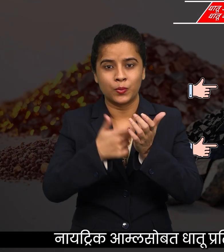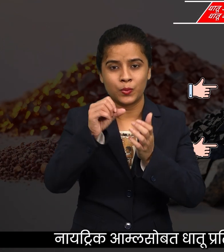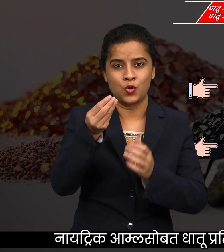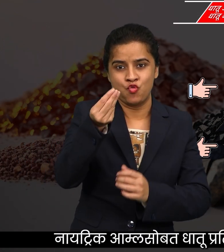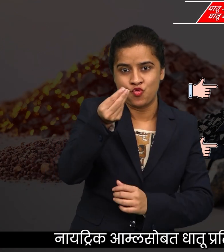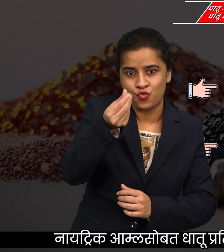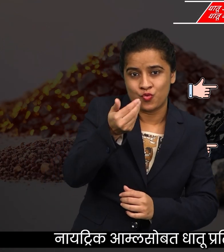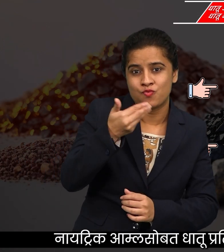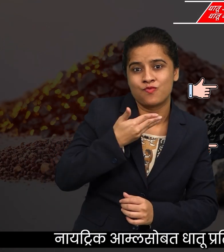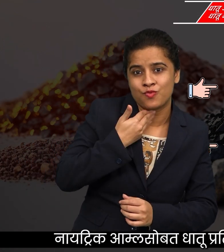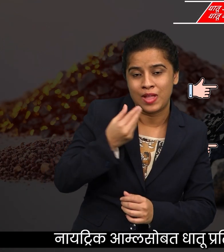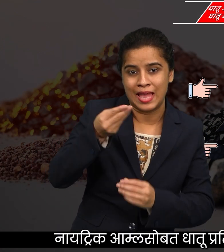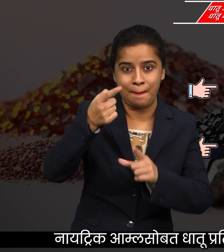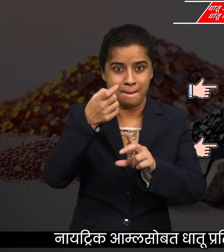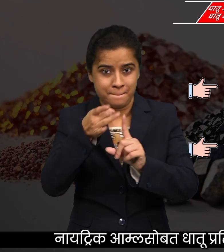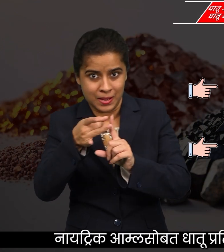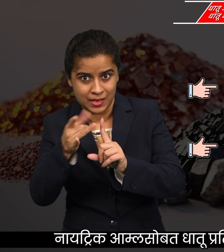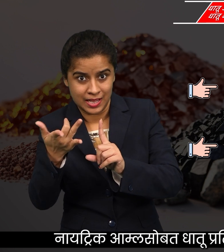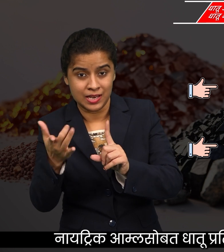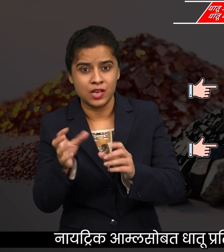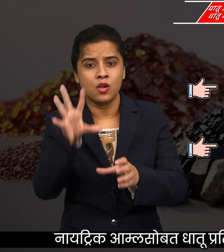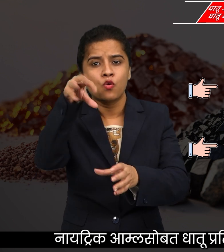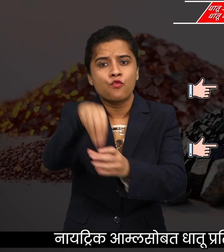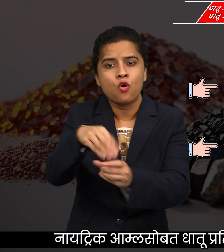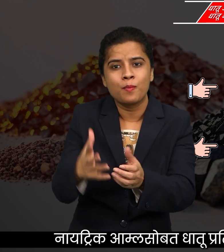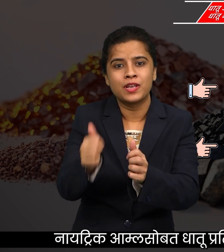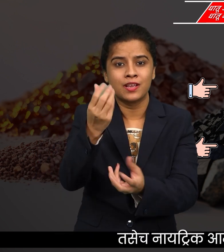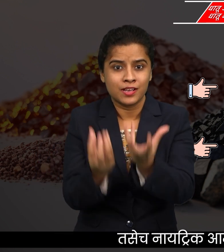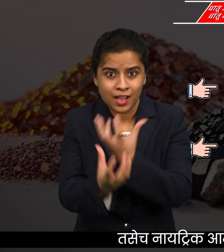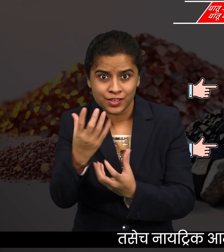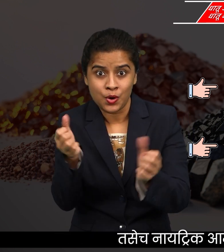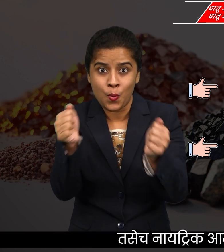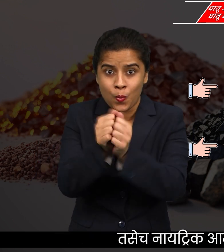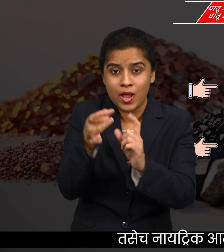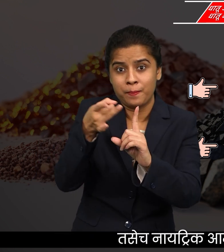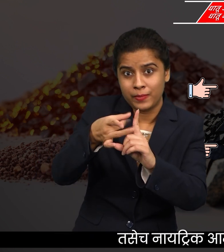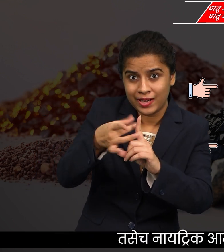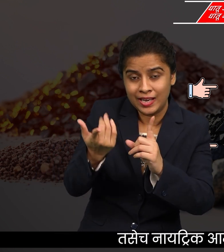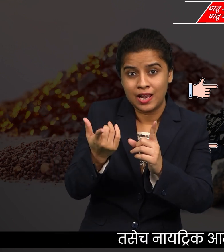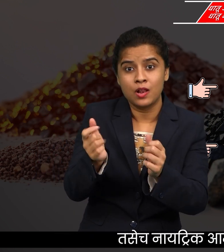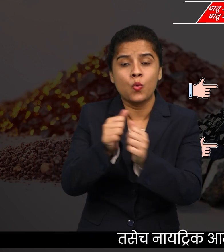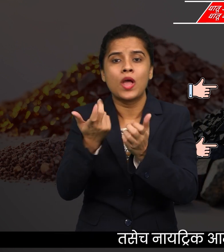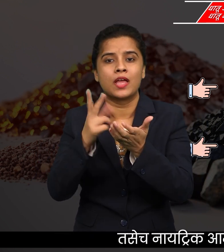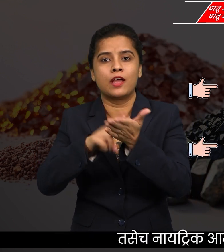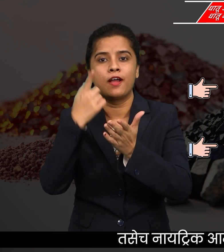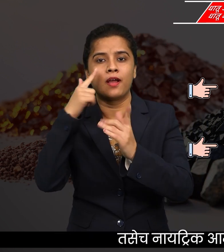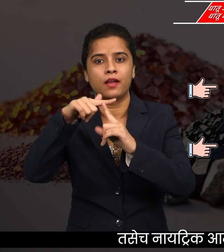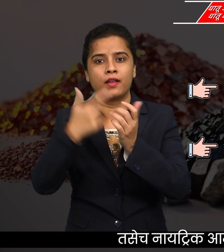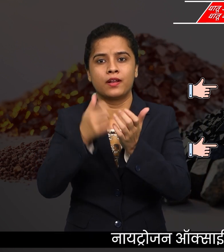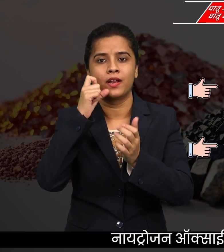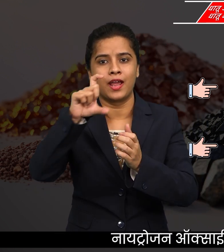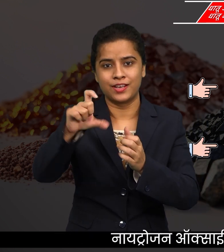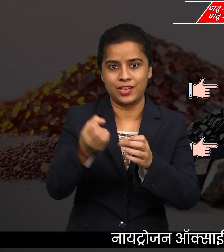नायट्रिक आम्लसोबत धातू प्रतिक्रिया केल्यास त्यांचे नायट्रिक क्षार तयार होतात. तसेच नायट्रिक आम्लाच्या एकाग्रतेमुळे विविध